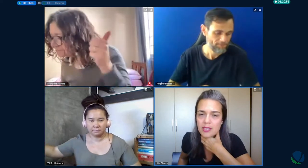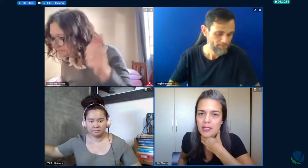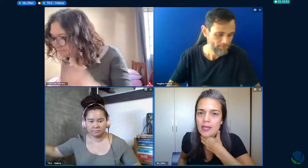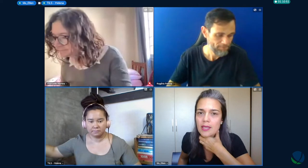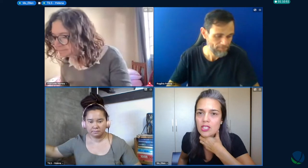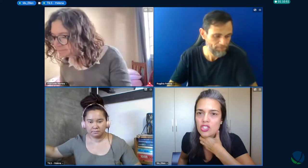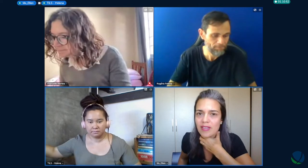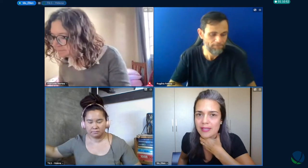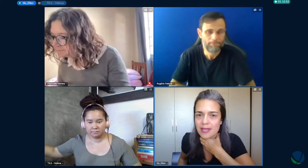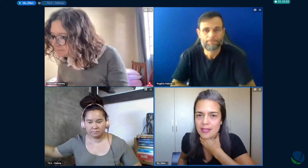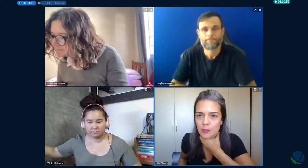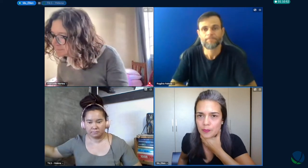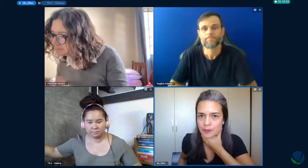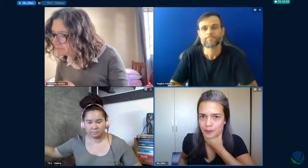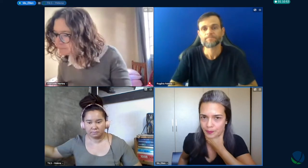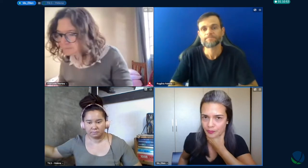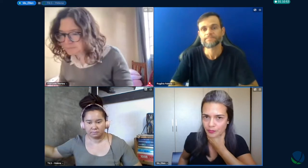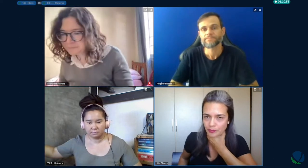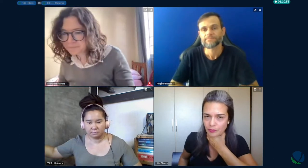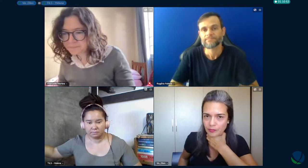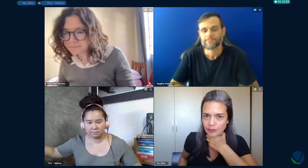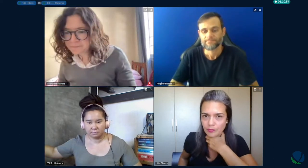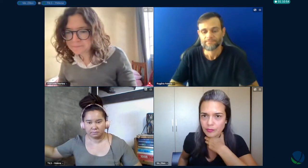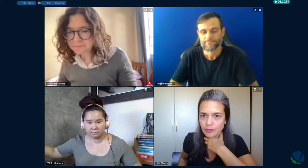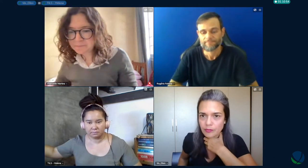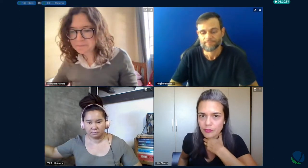grupo de validação?